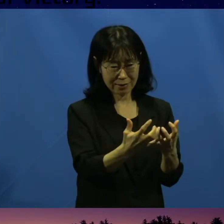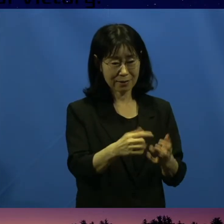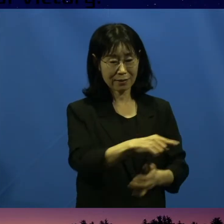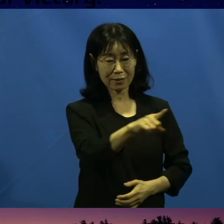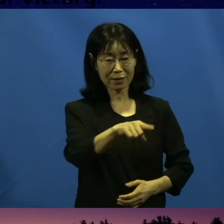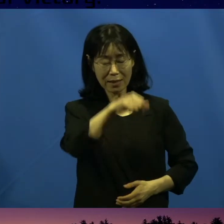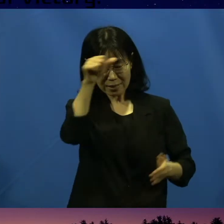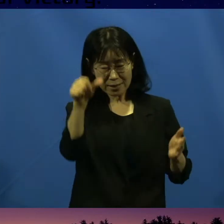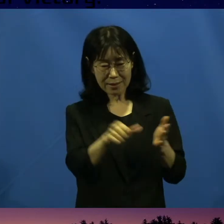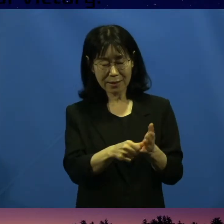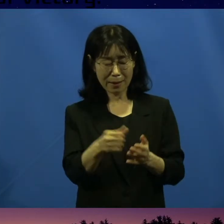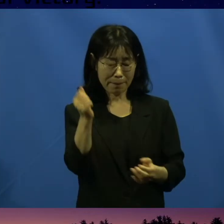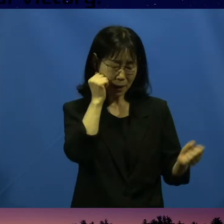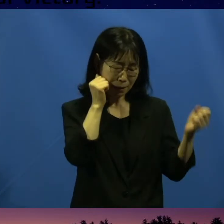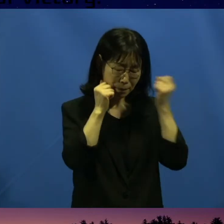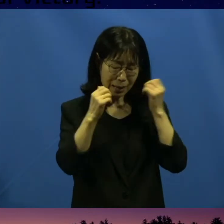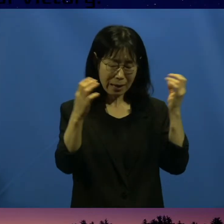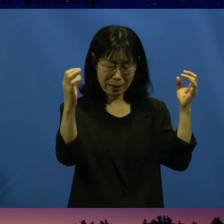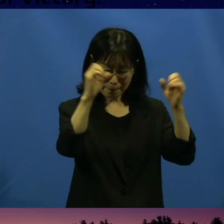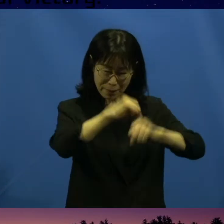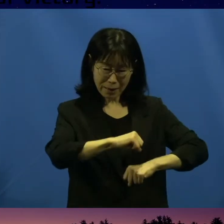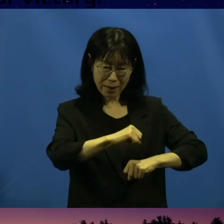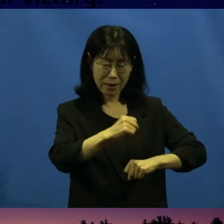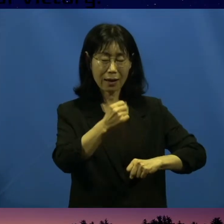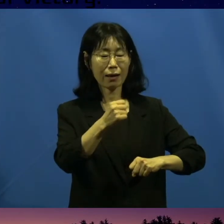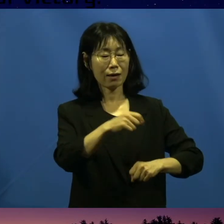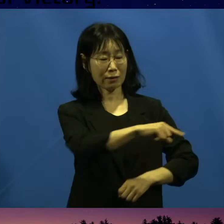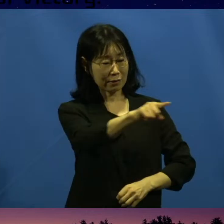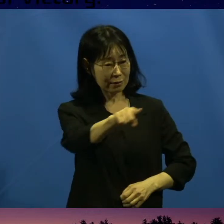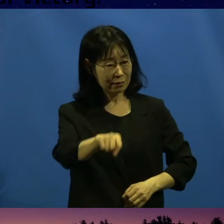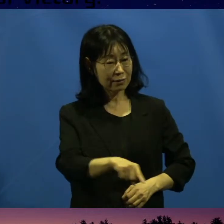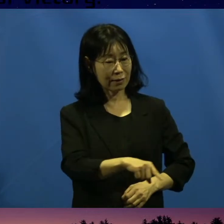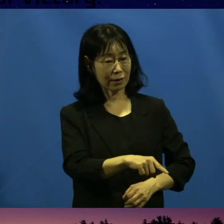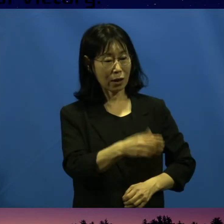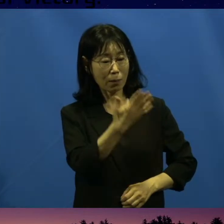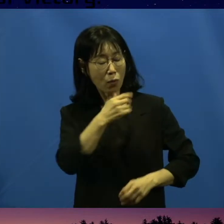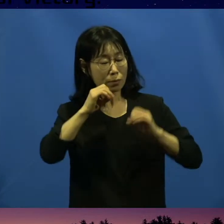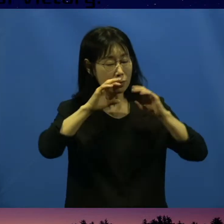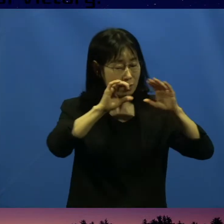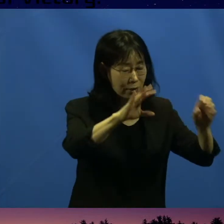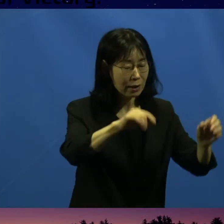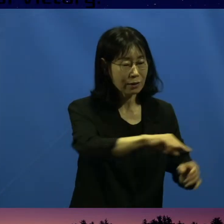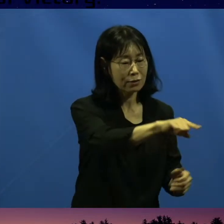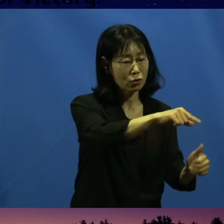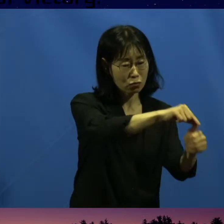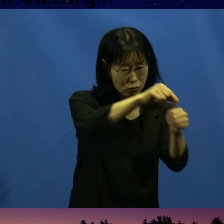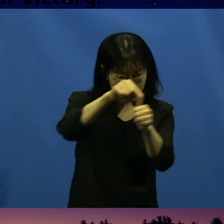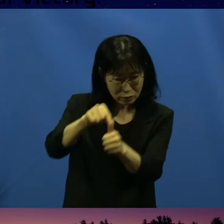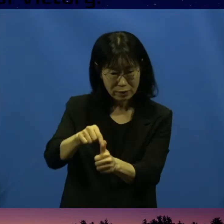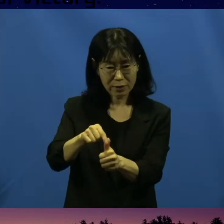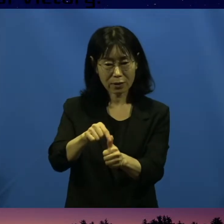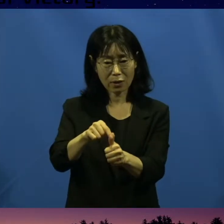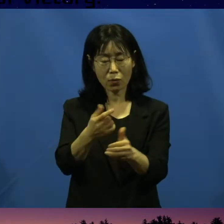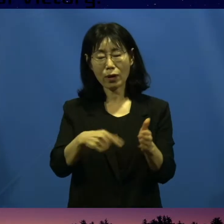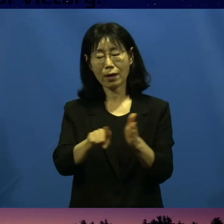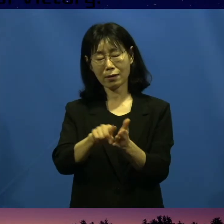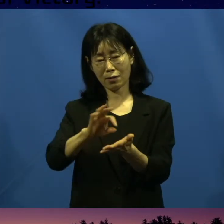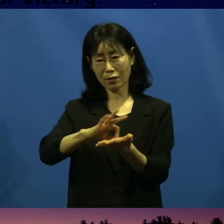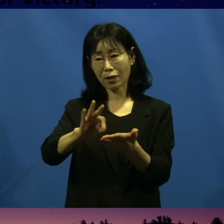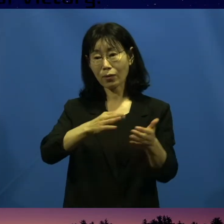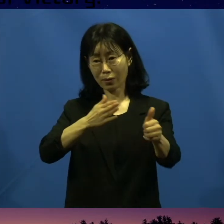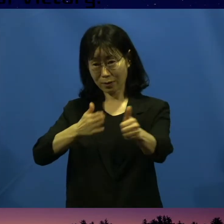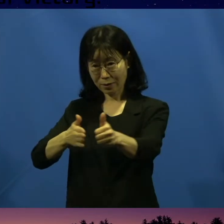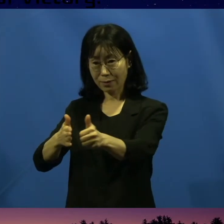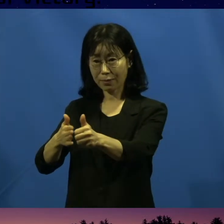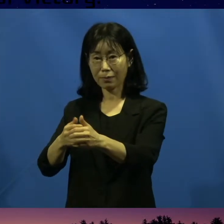망가뜨리고 갉아먹고 있는지도 모르고 살아가고 있는 그들에게 이제 복음을 전해야 됩니다. 이 복음은